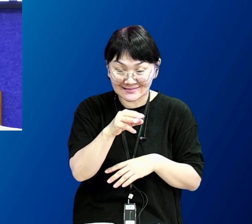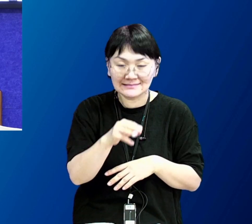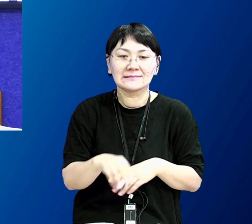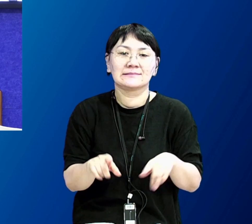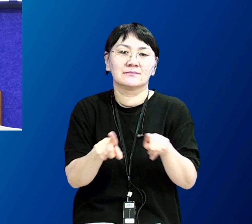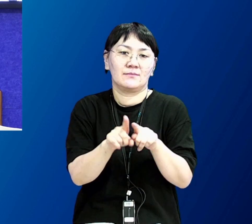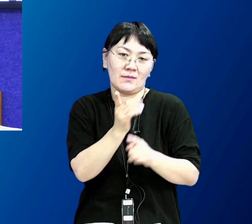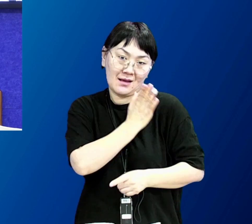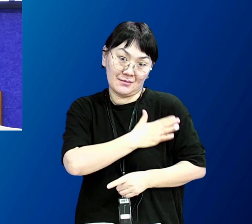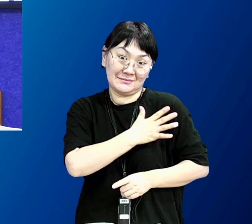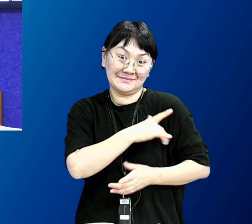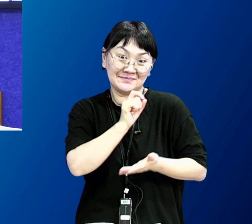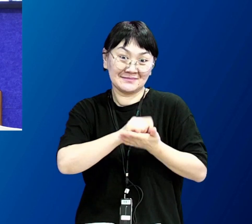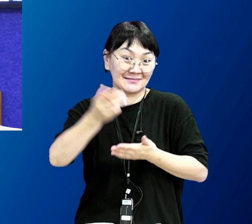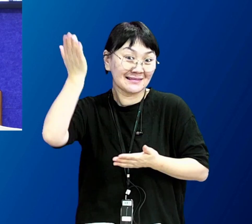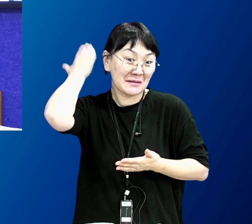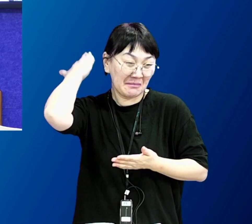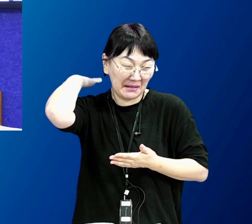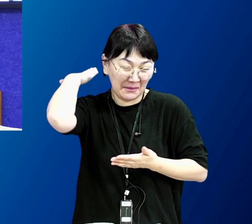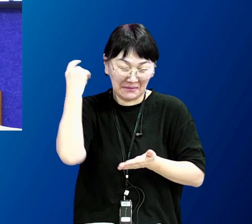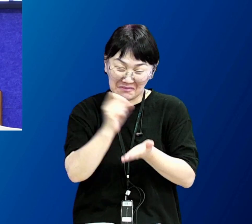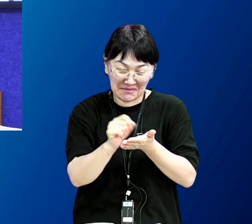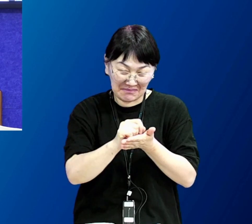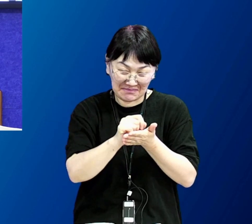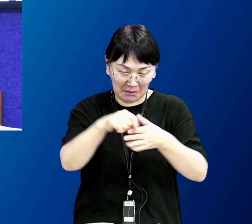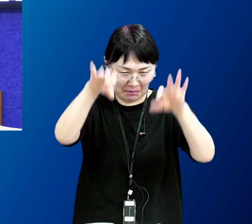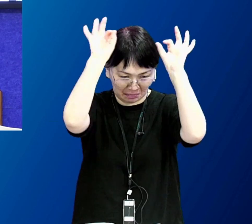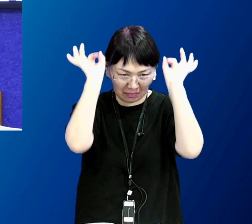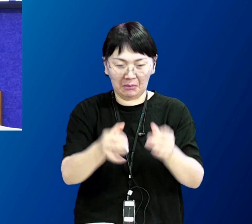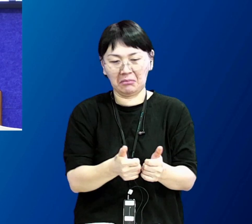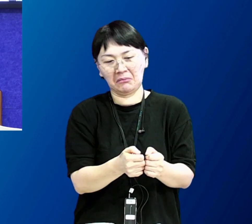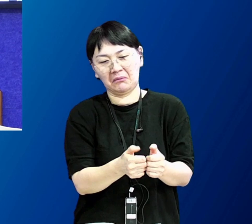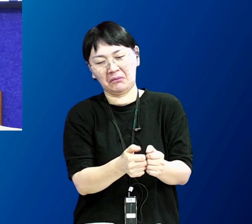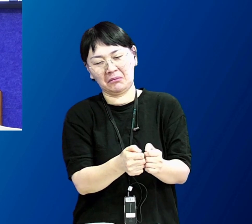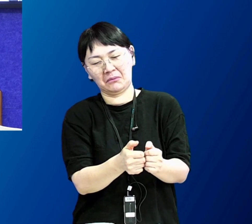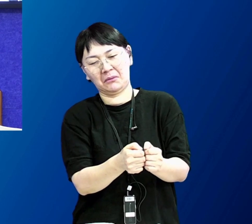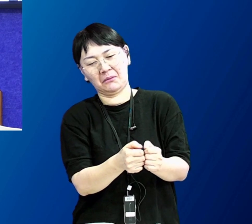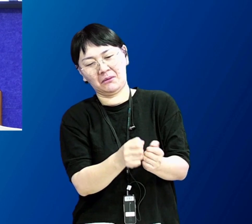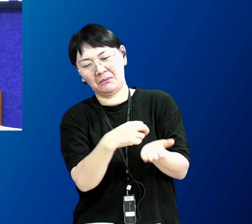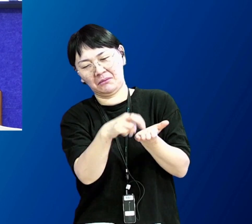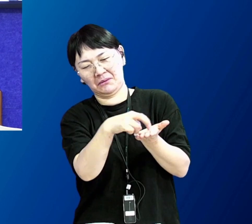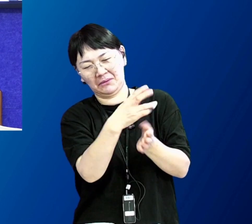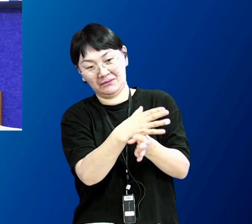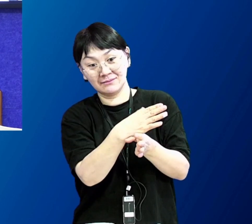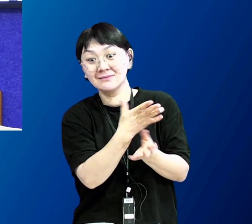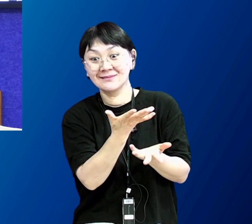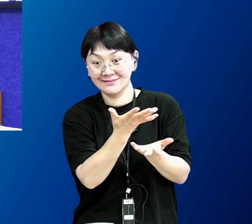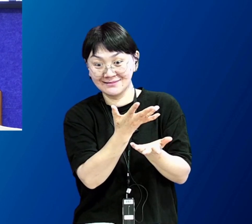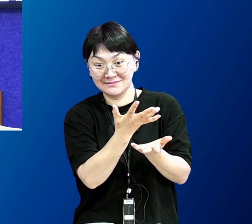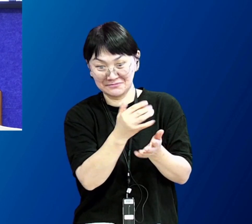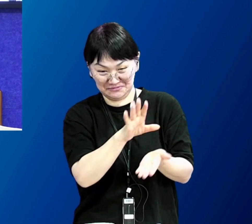Өнөөдөр хайрын захаа бичгээ байсан л тийм. Мессенжерээр явуулдаг болсон тийм. Тэр мессенжерийн устгахлоо.